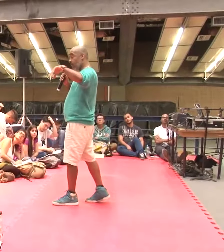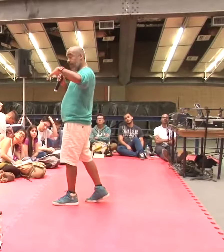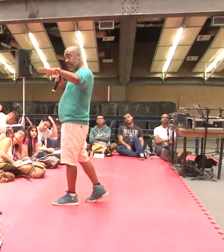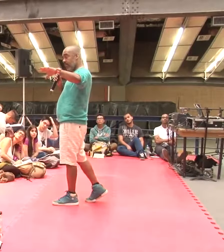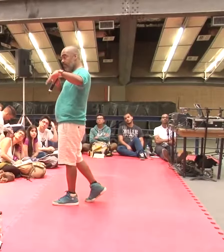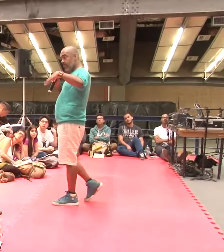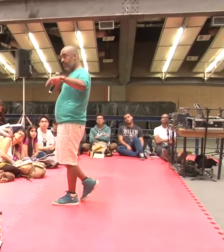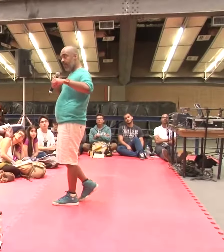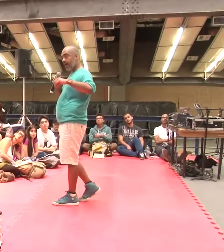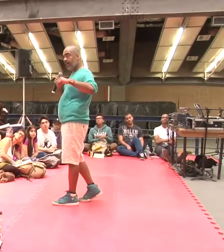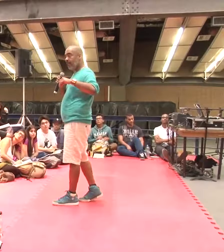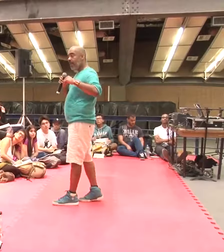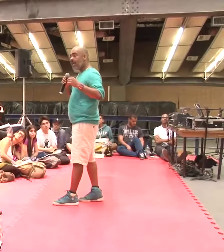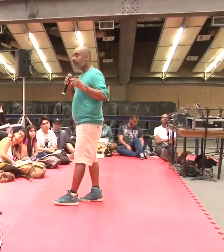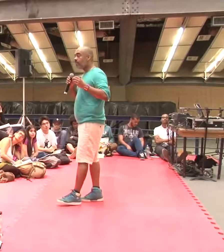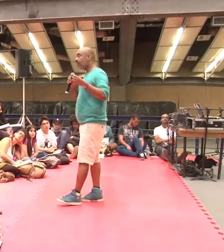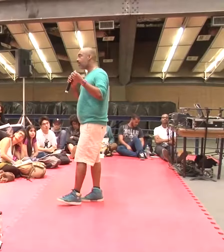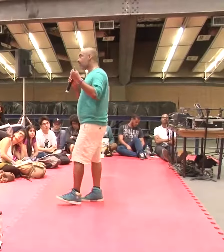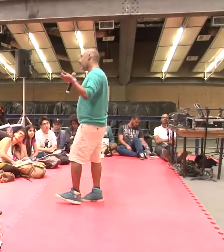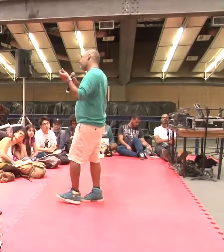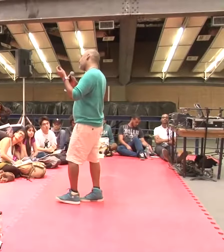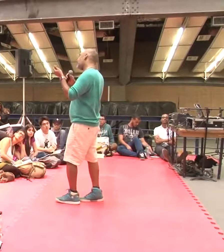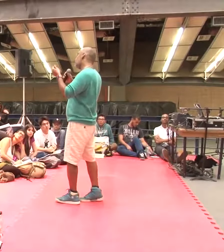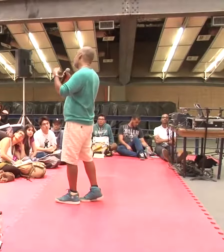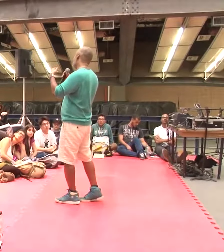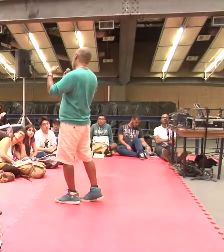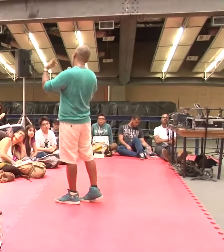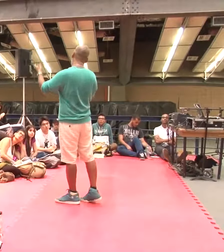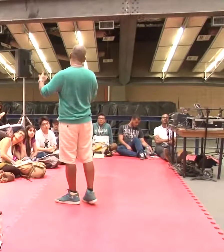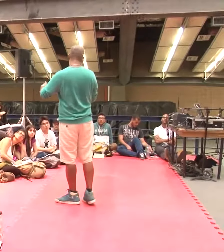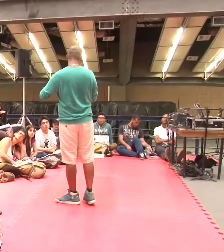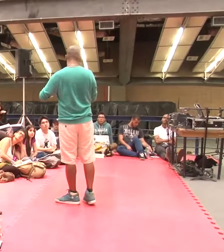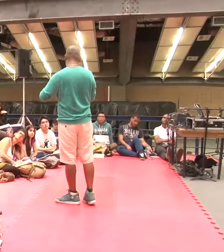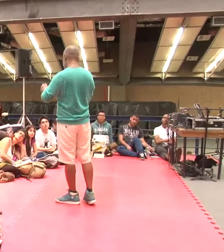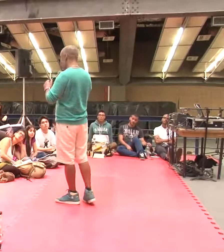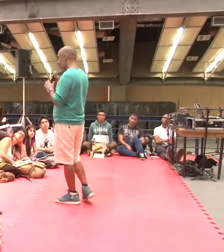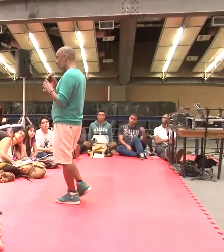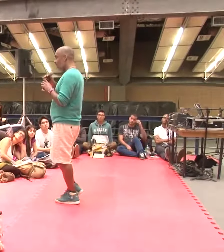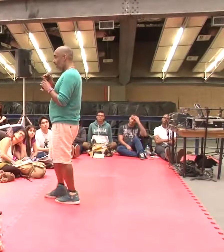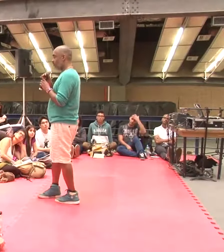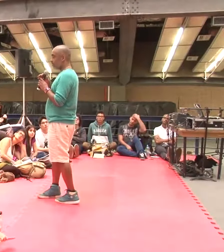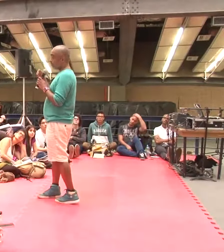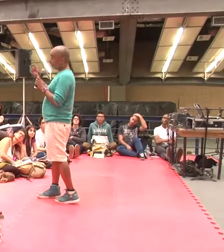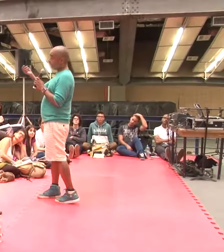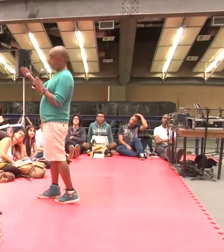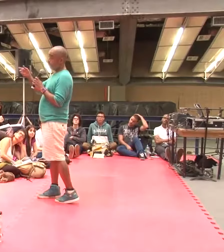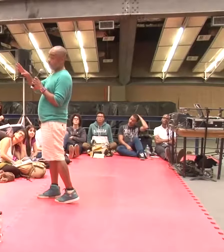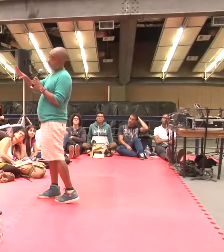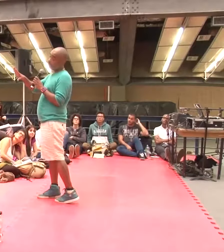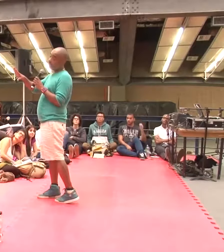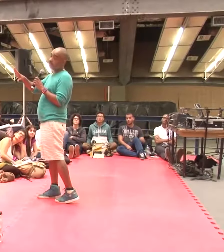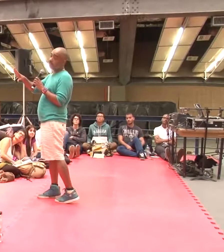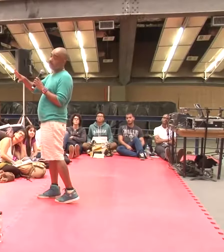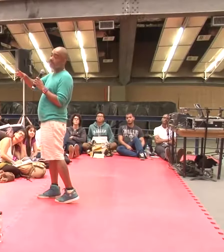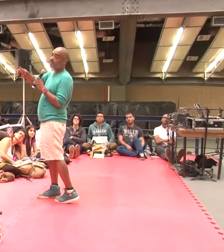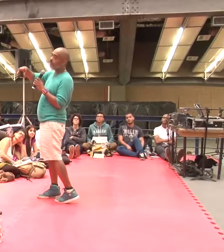tinha uma ocupação meio desordenada, e à medida que a prefeitura foi vendendo os espaços, as pessoas foram comprando e